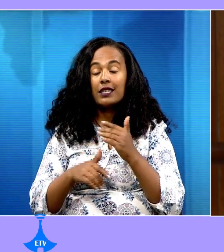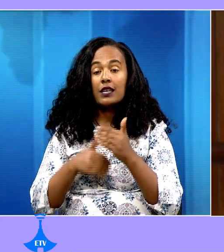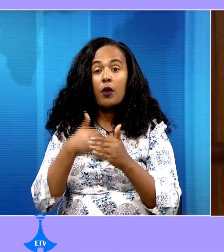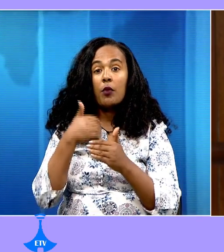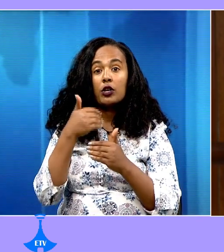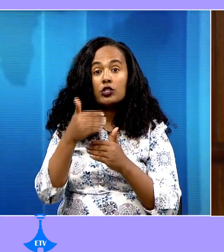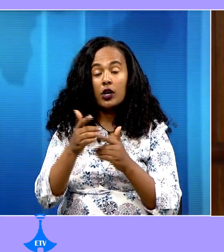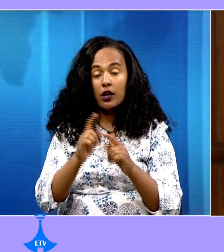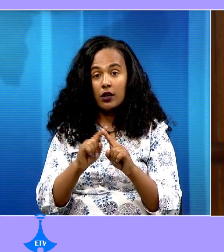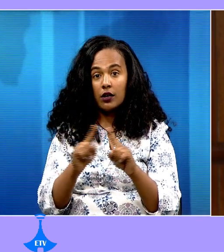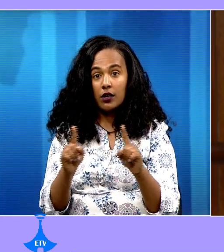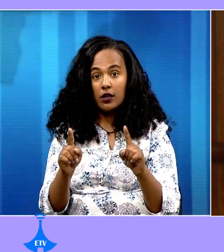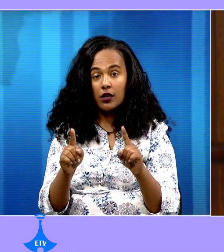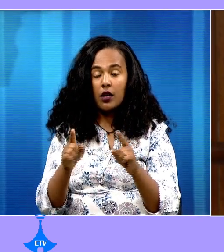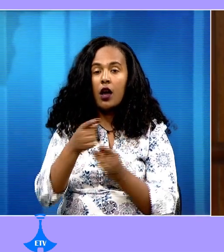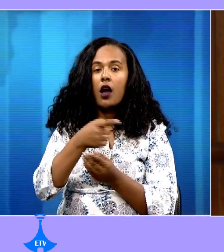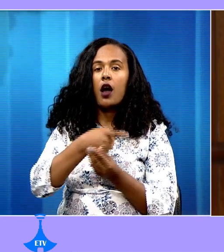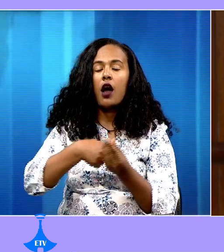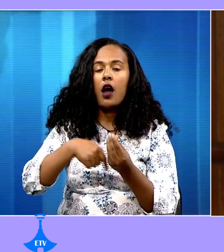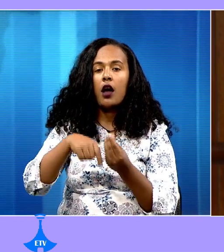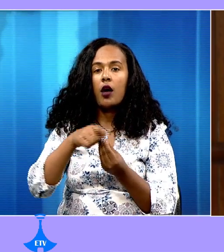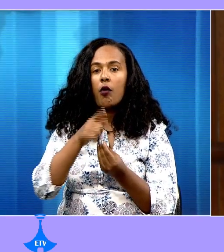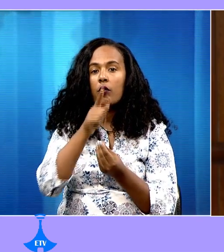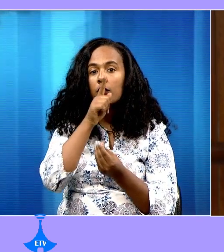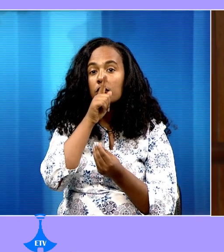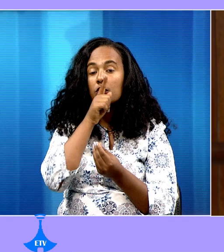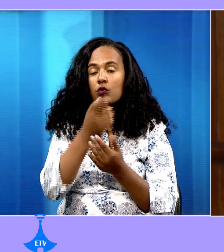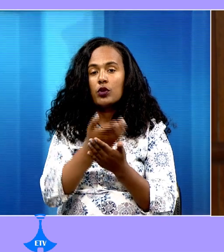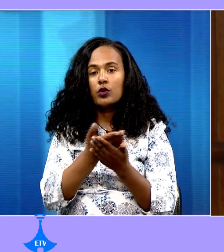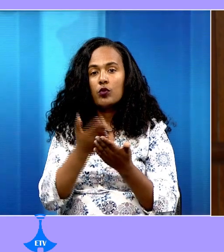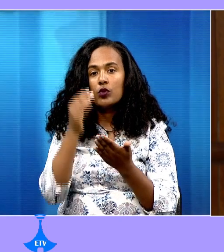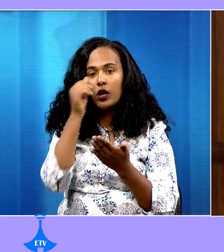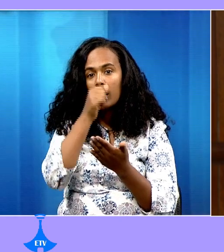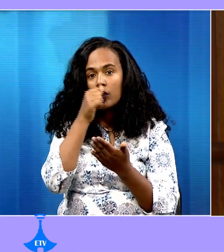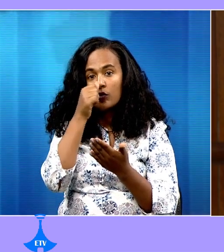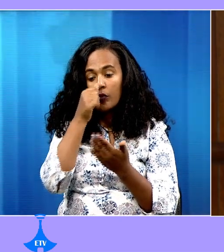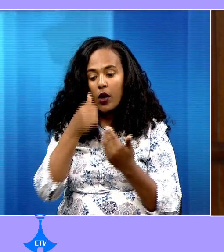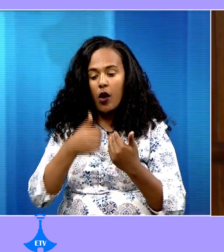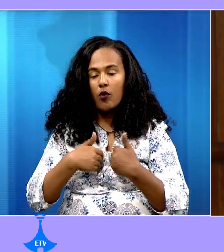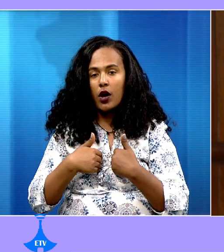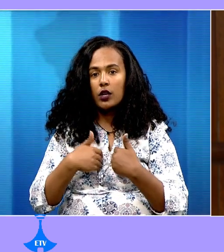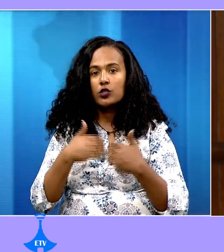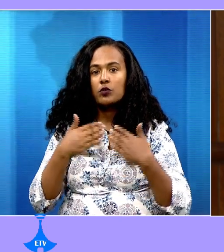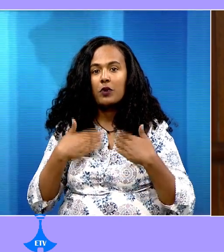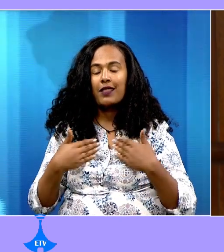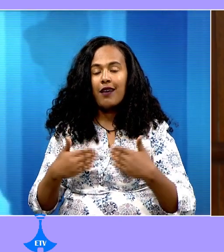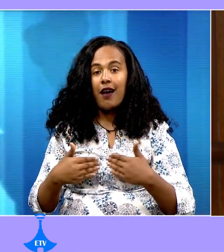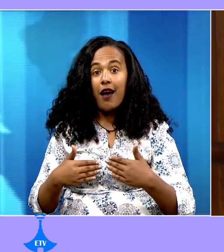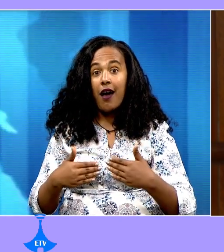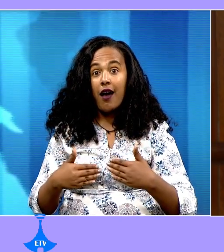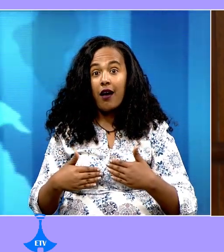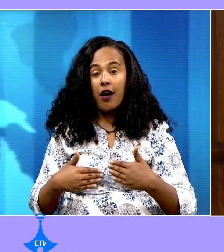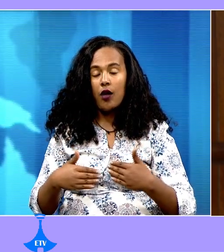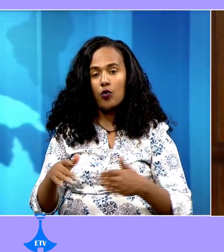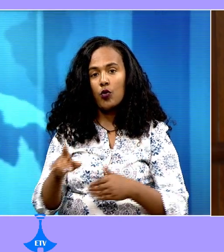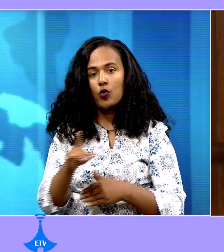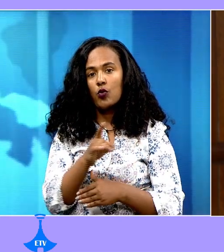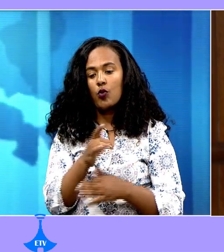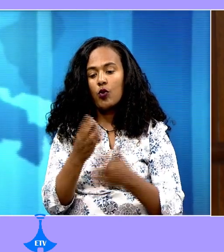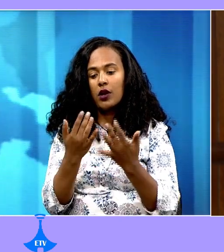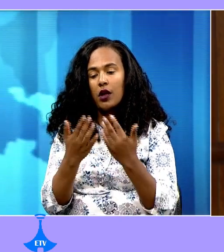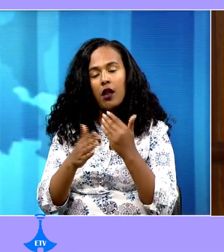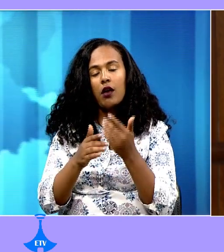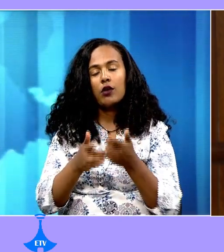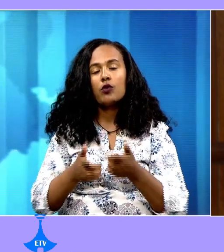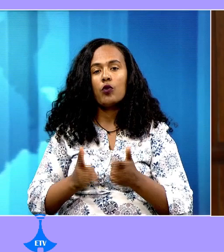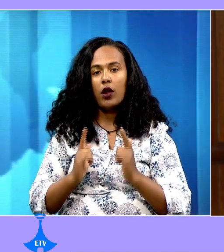ግን አካባቢው የሴኩሪቲ ጉዳይም ኢትዮጵያ ያለችበት አካል መሆን አለበት። ኢትዮጵያ ከፍተኛ ኢንፍሉዌንስ ያላት ሀገር ነች፣ ገናም